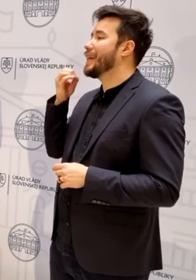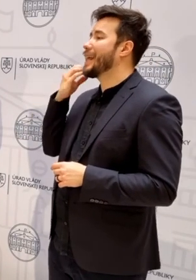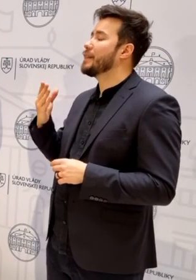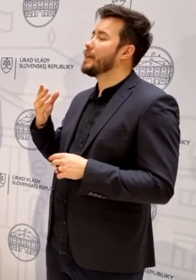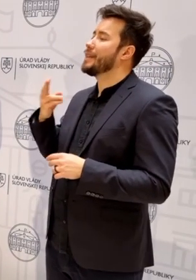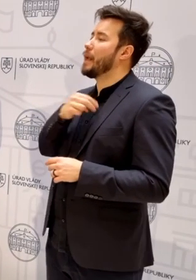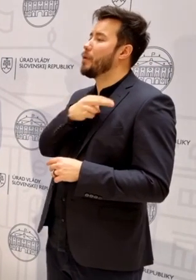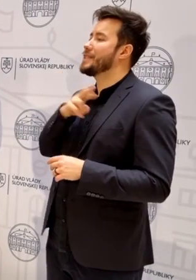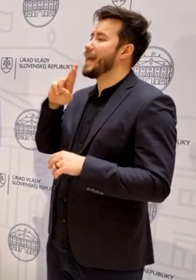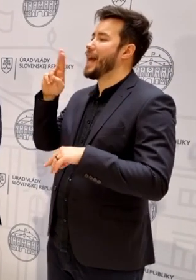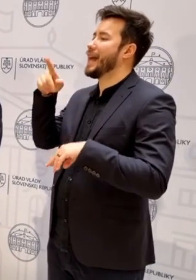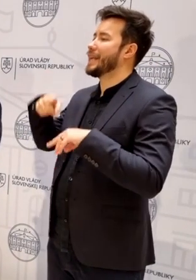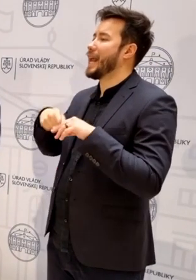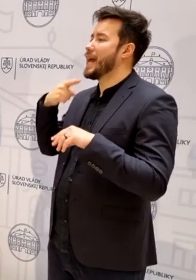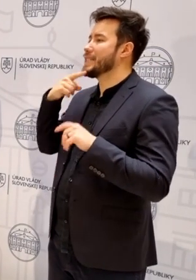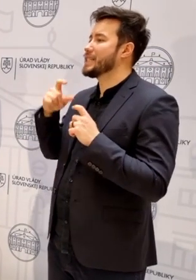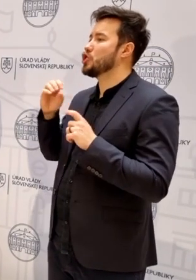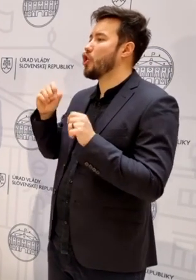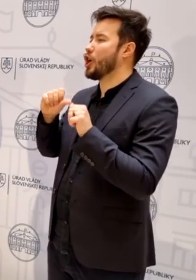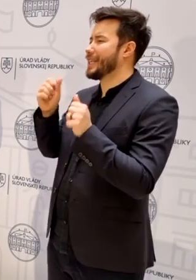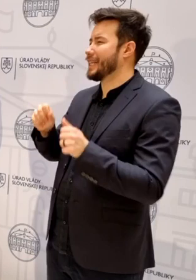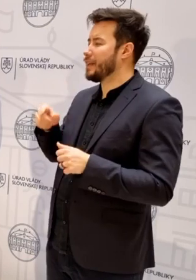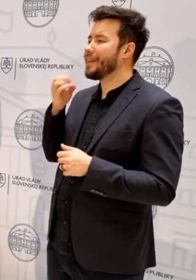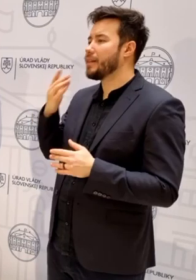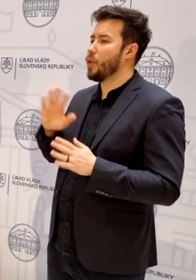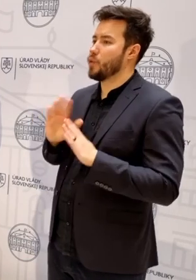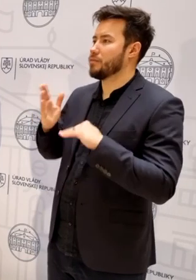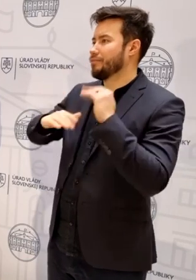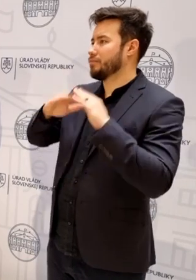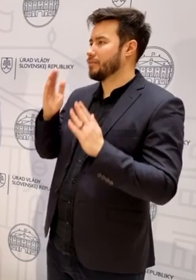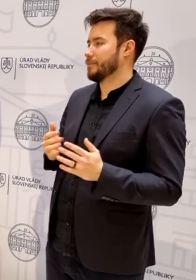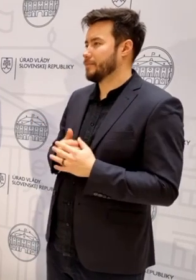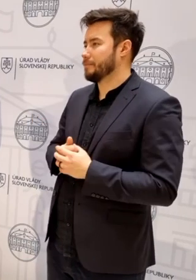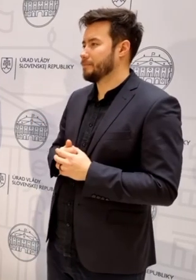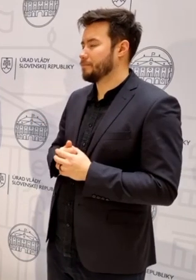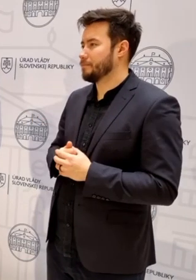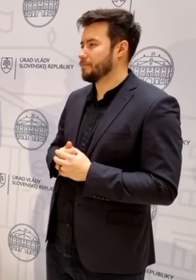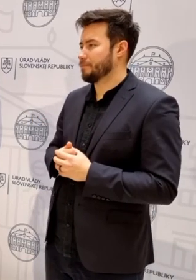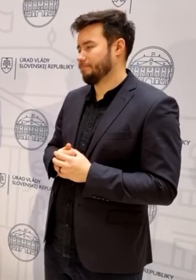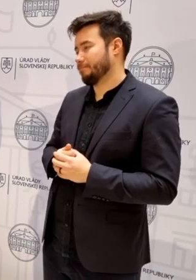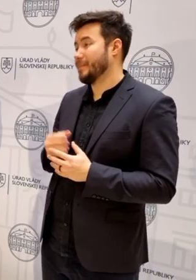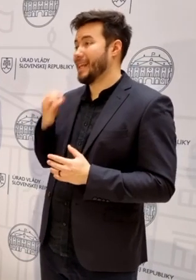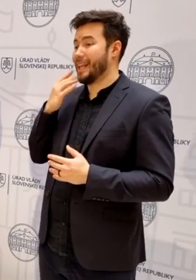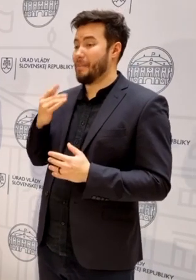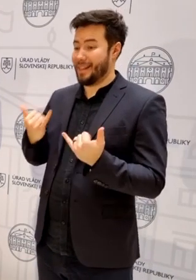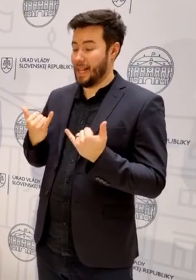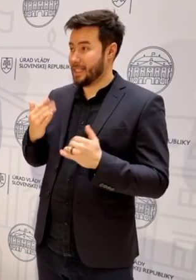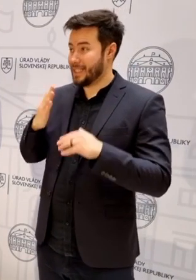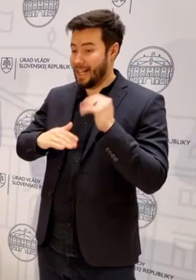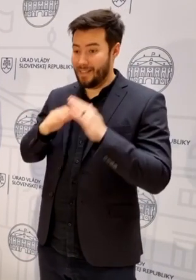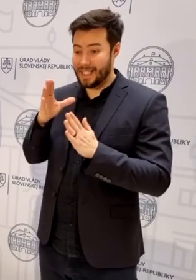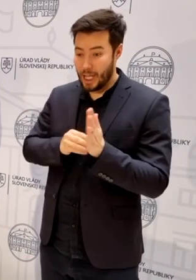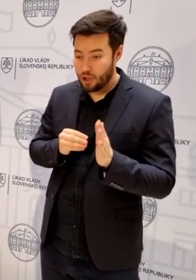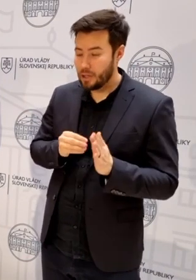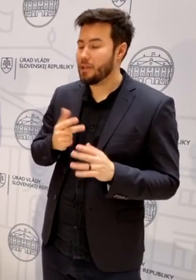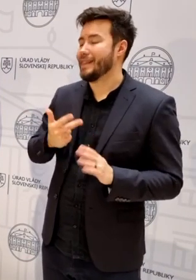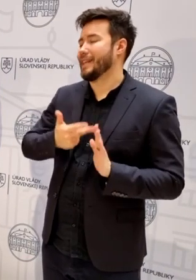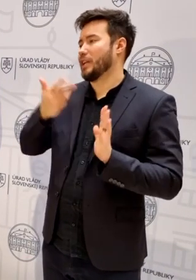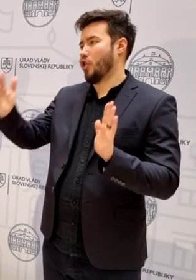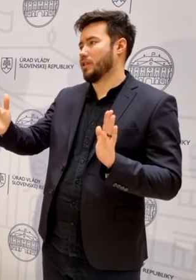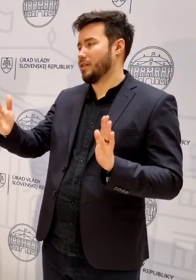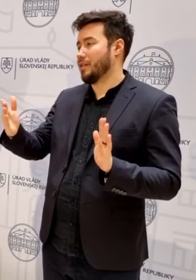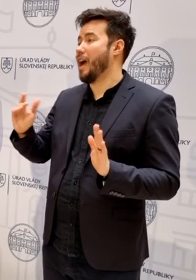podľa vás? Keby sme začali dnes stavať, tak možno o 3 roky, ale ten proces je trošku